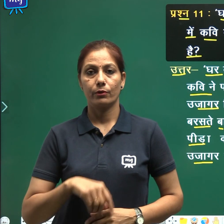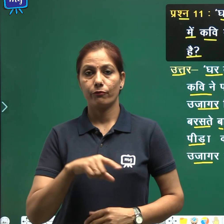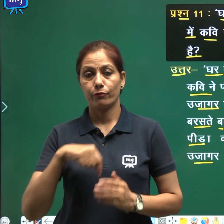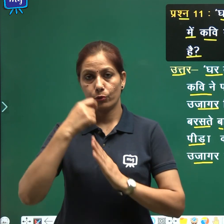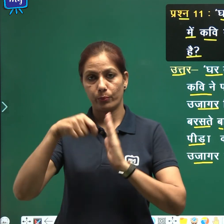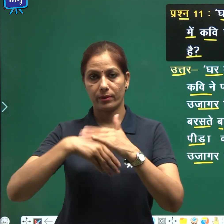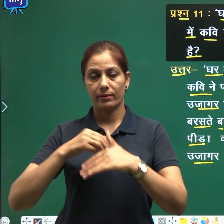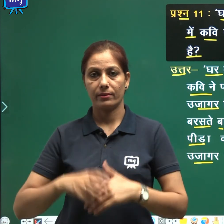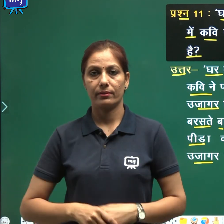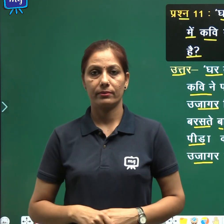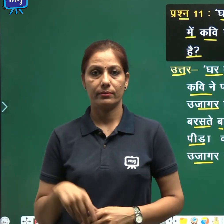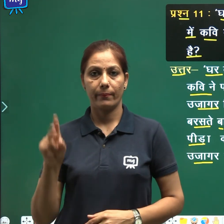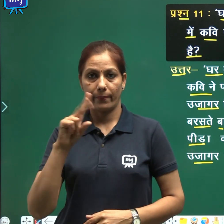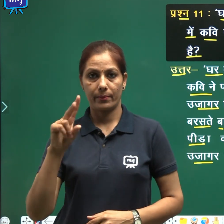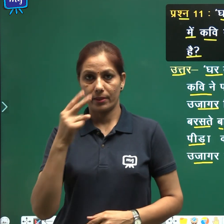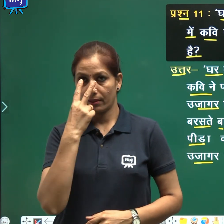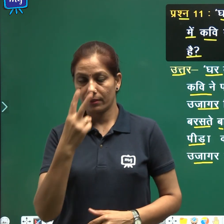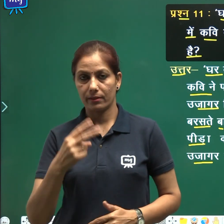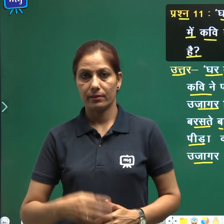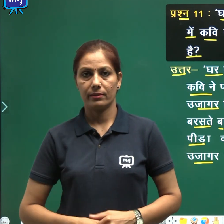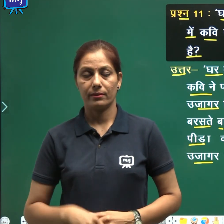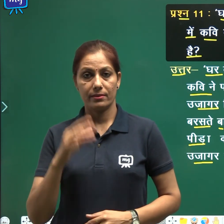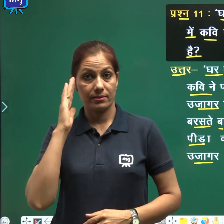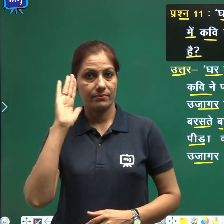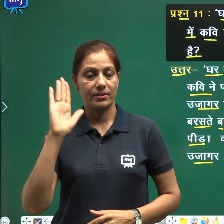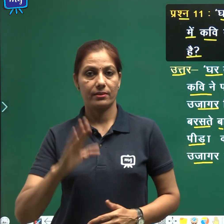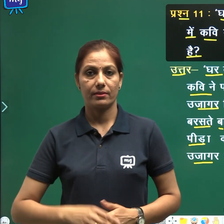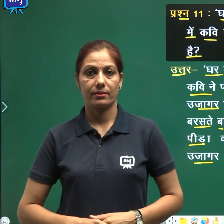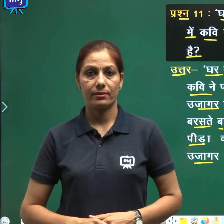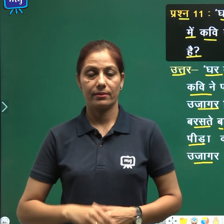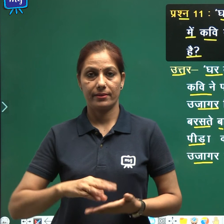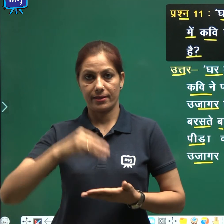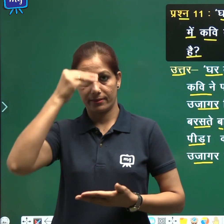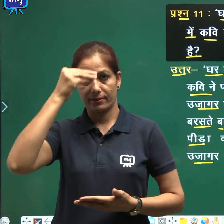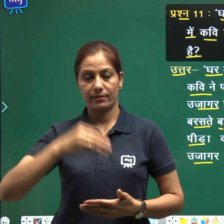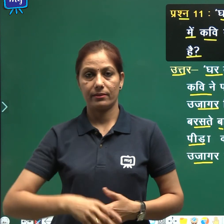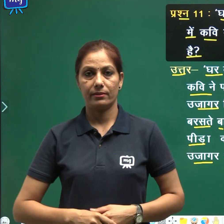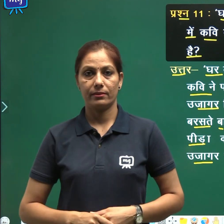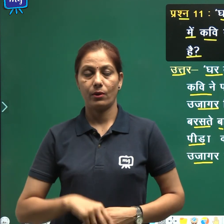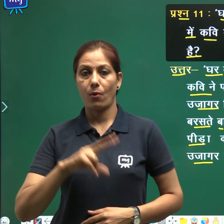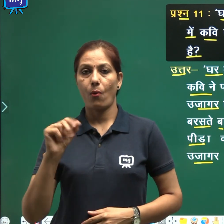में बार बार देखें, समझें, याद करें